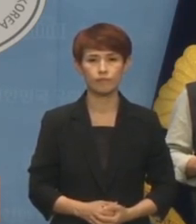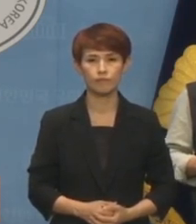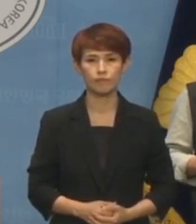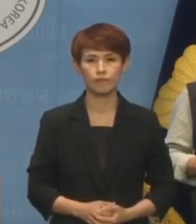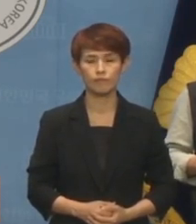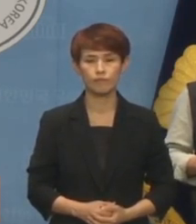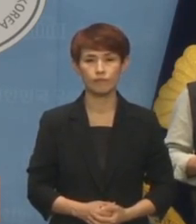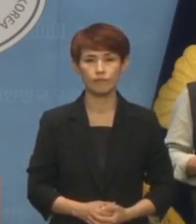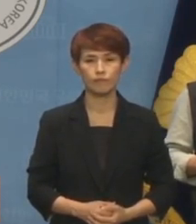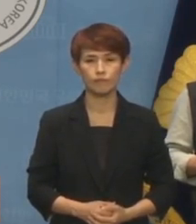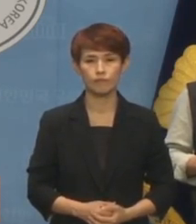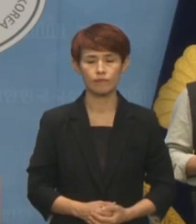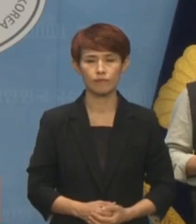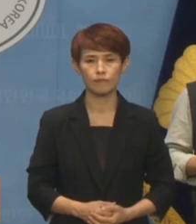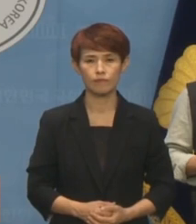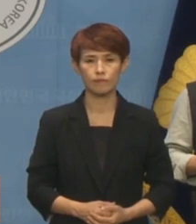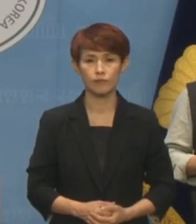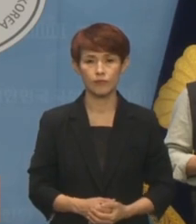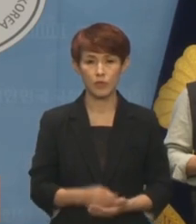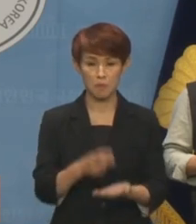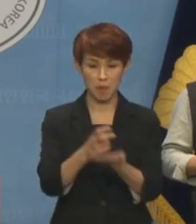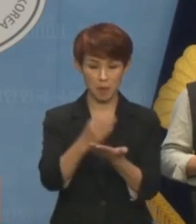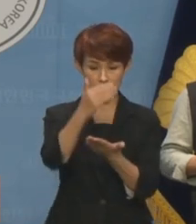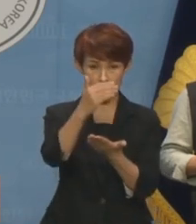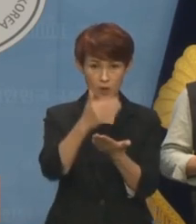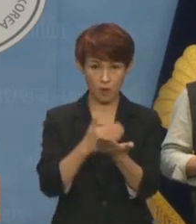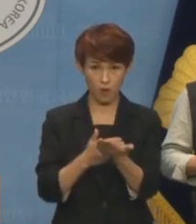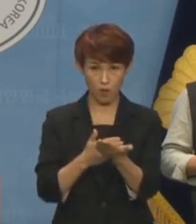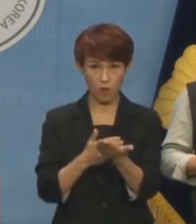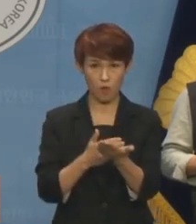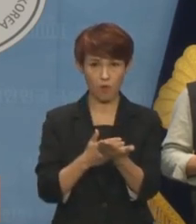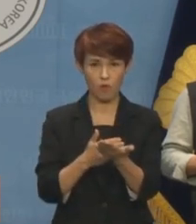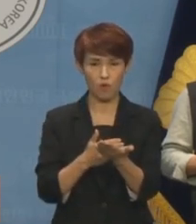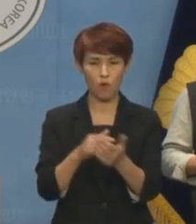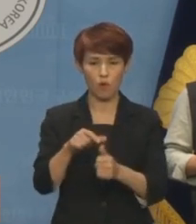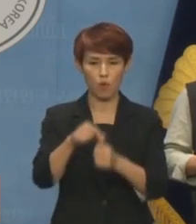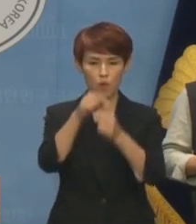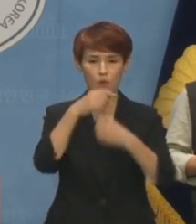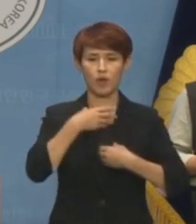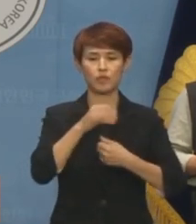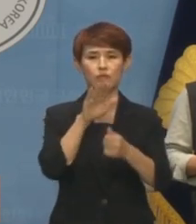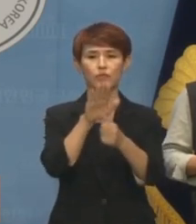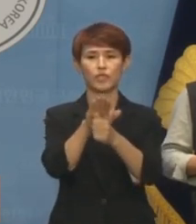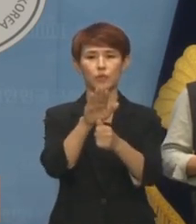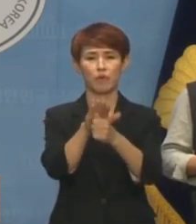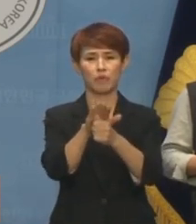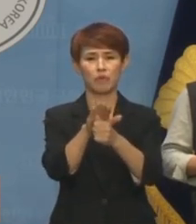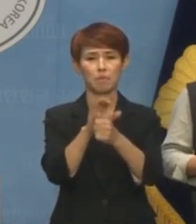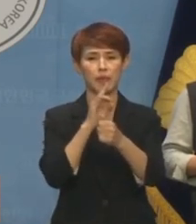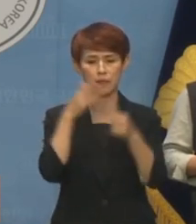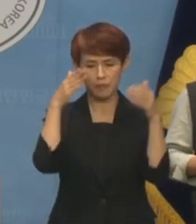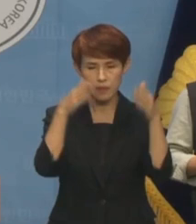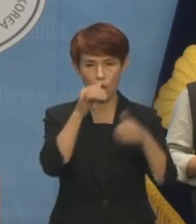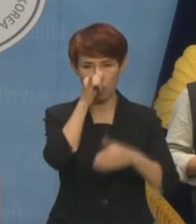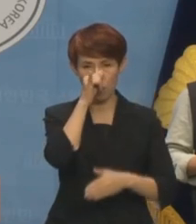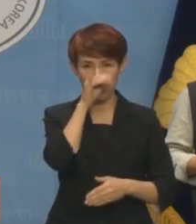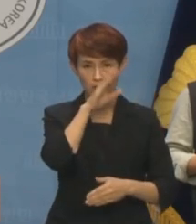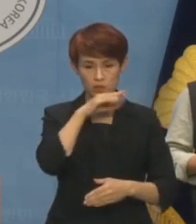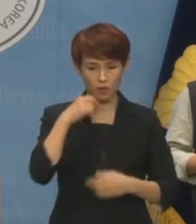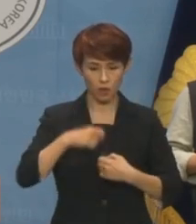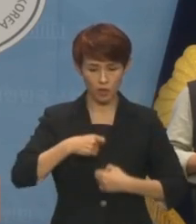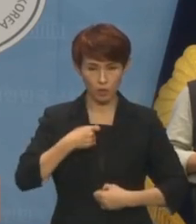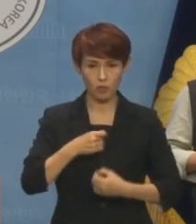또 법의 주요 내용이 법령처럼 고용 안정 지원에 맞춰져 있어 정의로운 전환에서